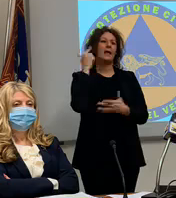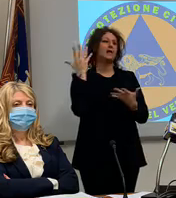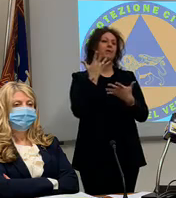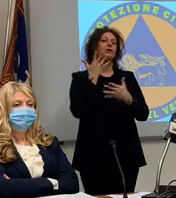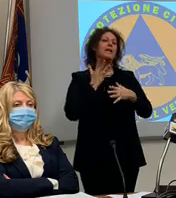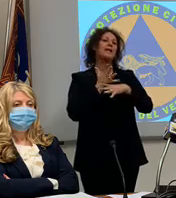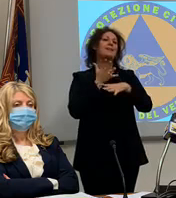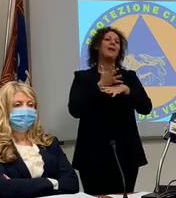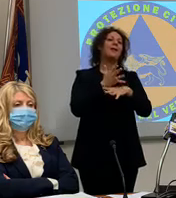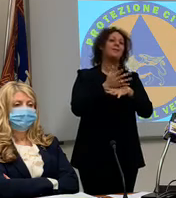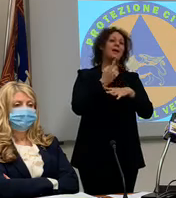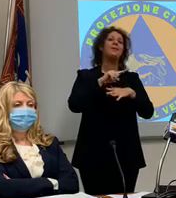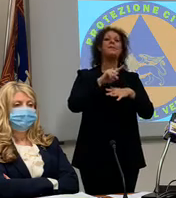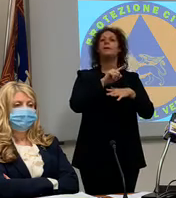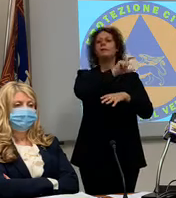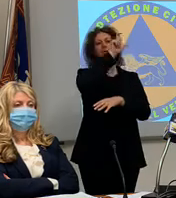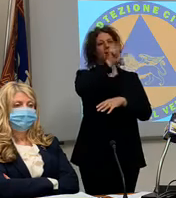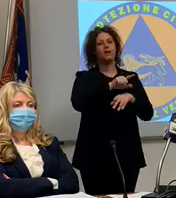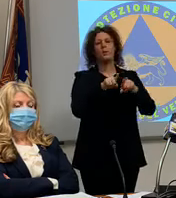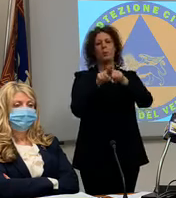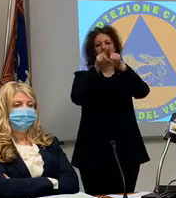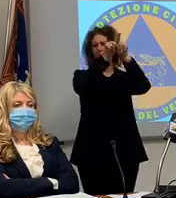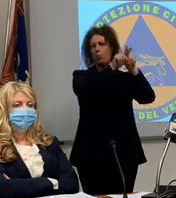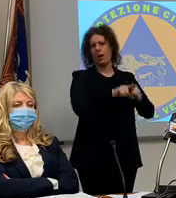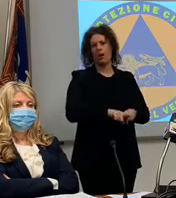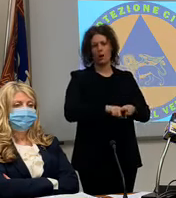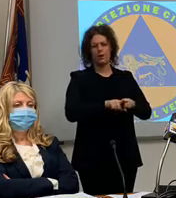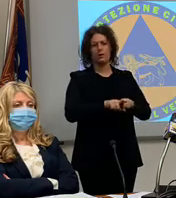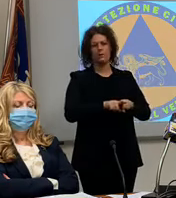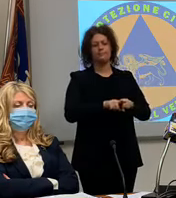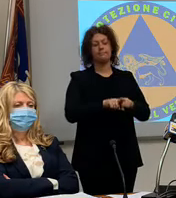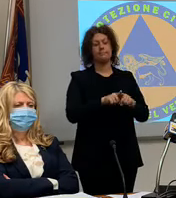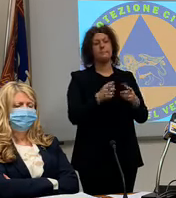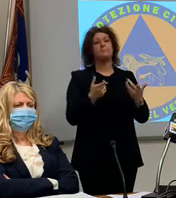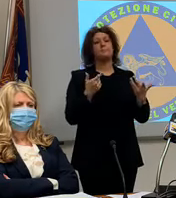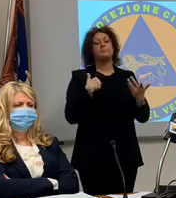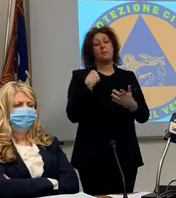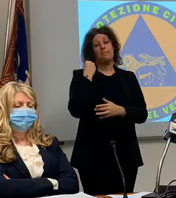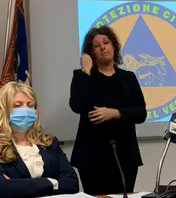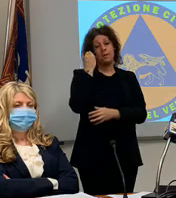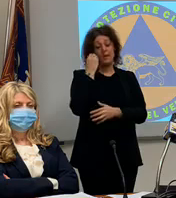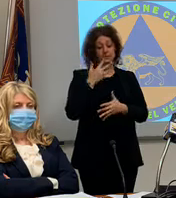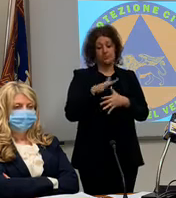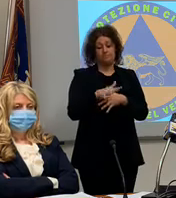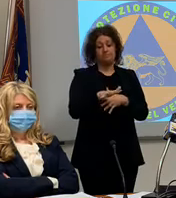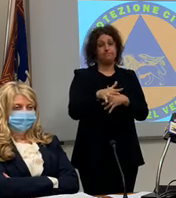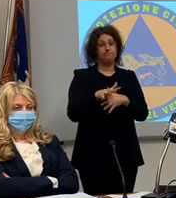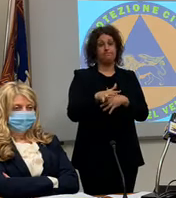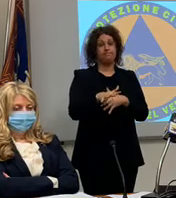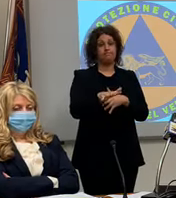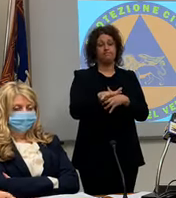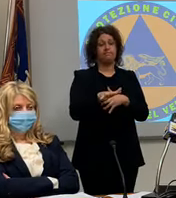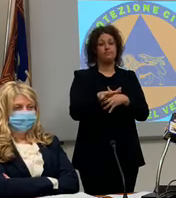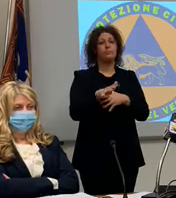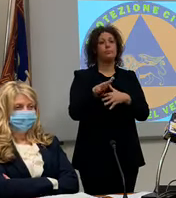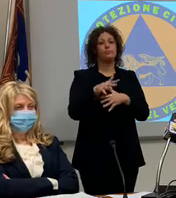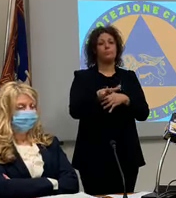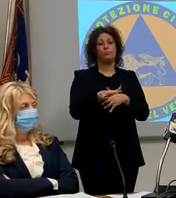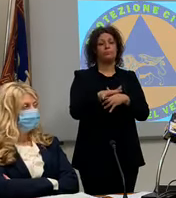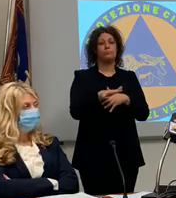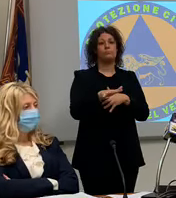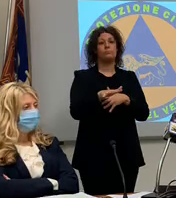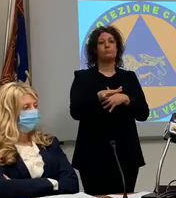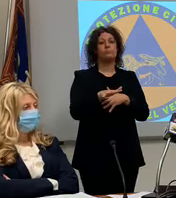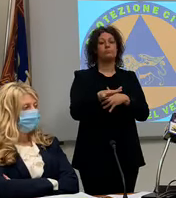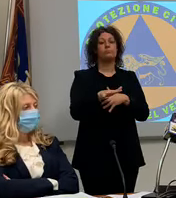livello nazionale quindi penso che sia questione di di di ore nel fare n nel vedere